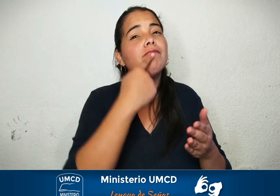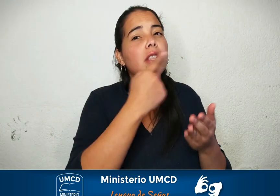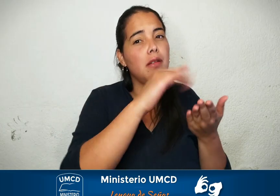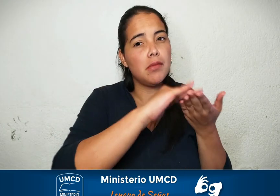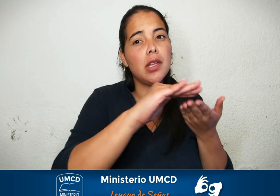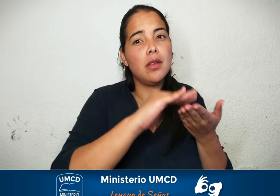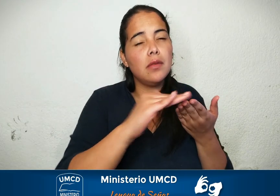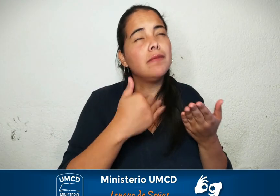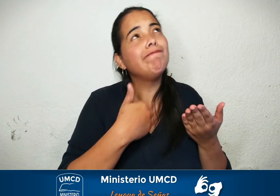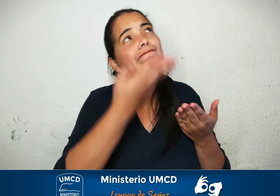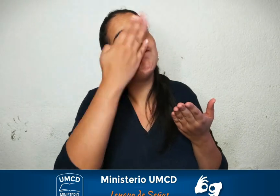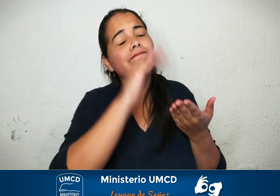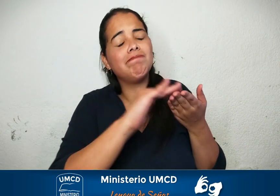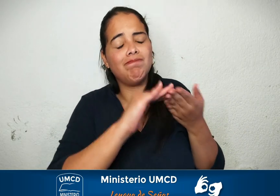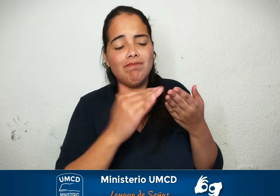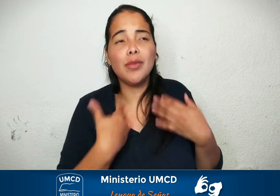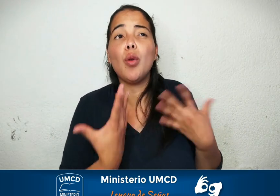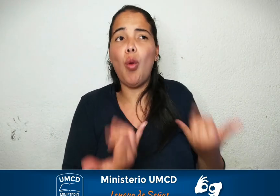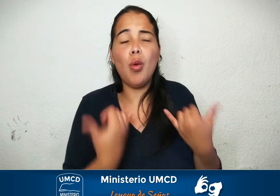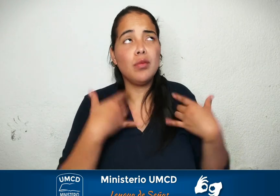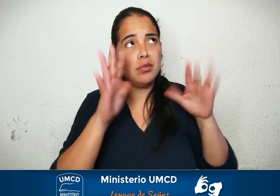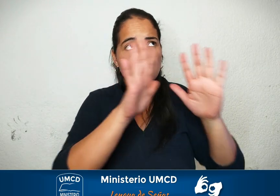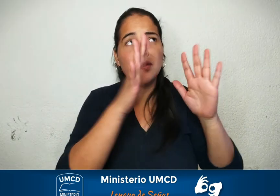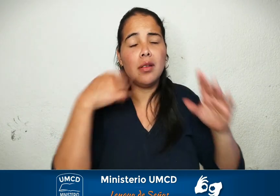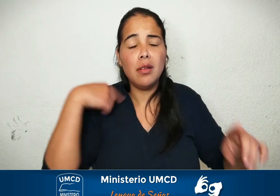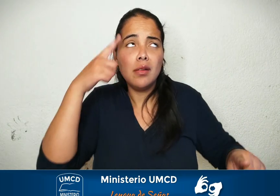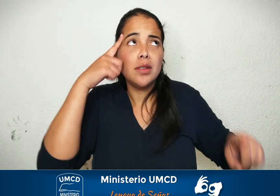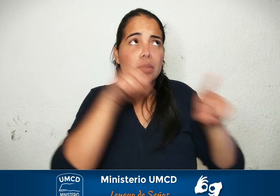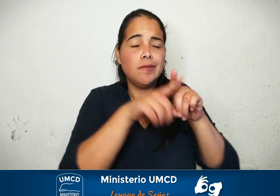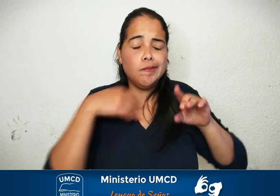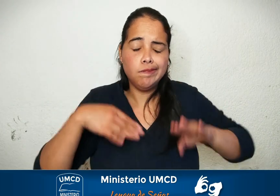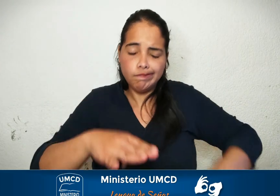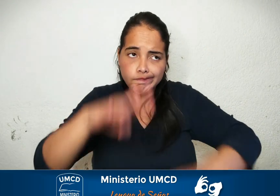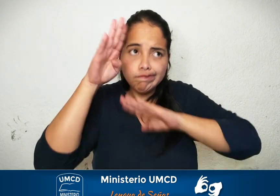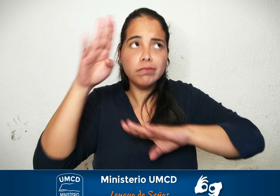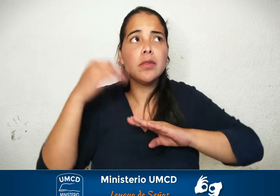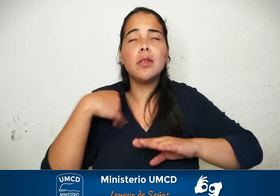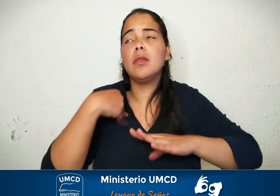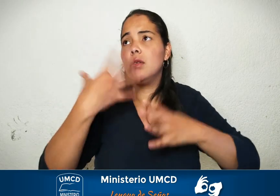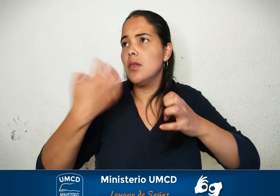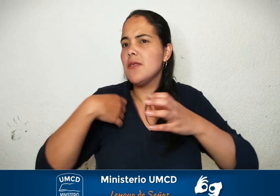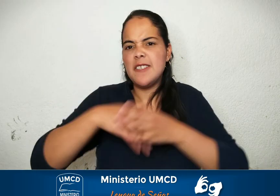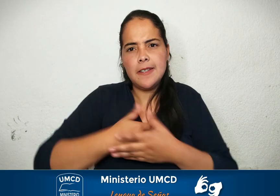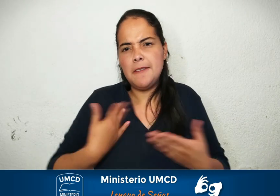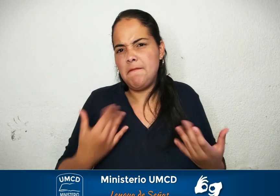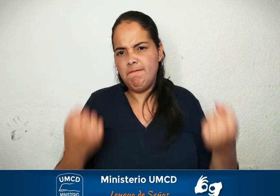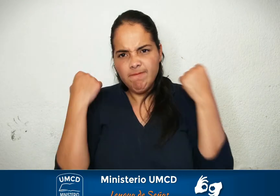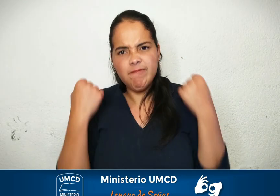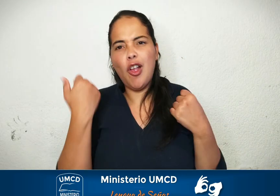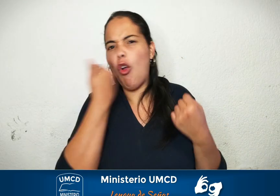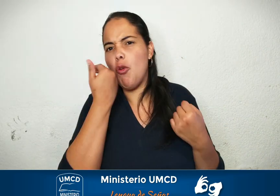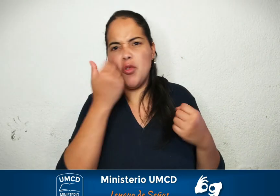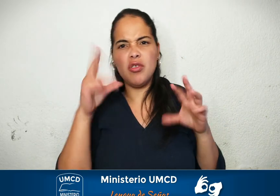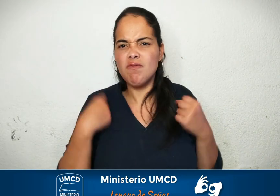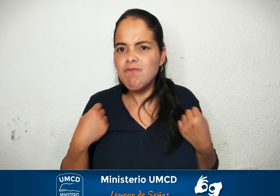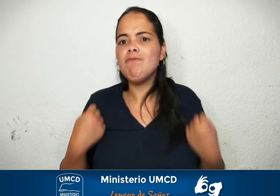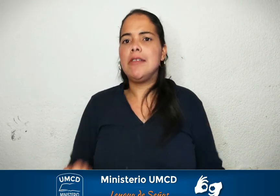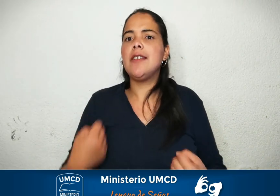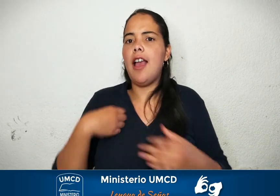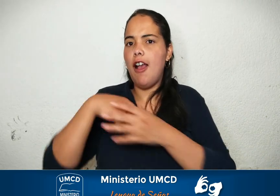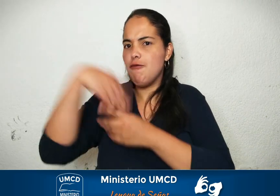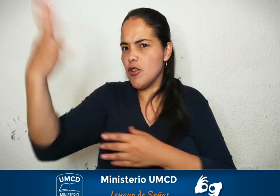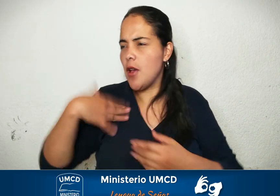Dios. Pídale a Dios que ponga ese deseo ferviente nuevamente y usted dedíquese, levántese de